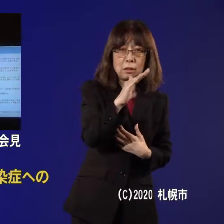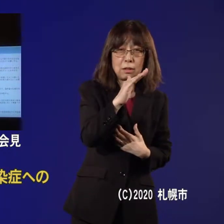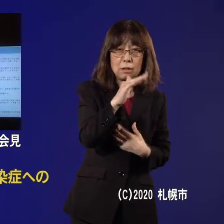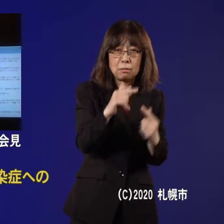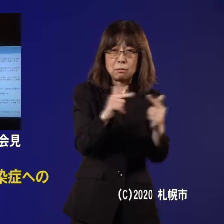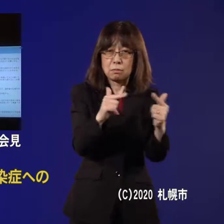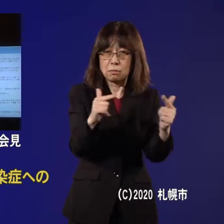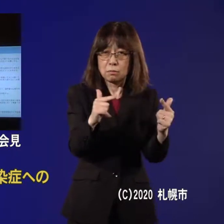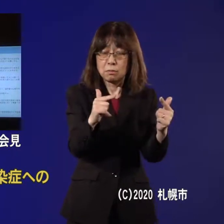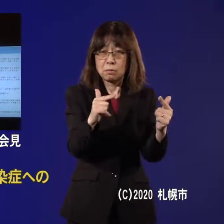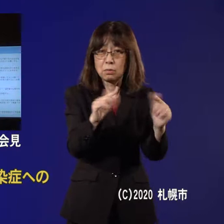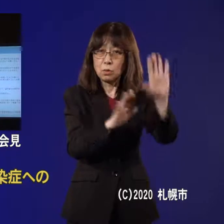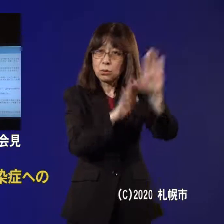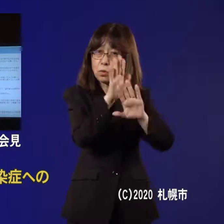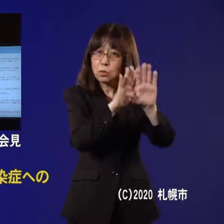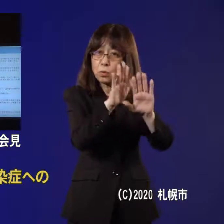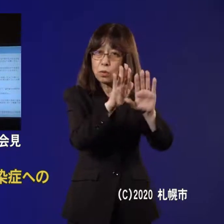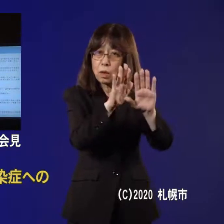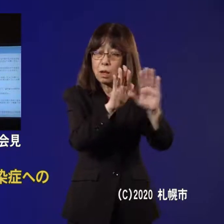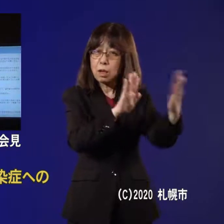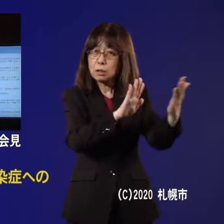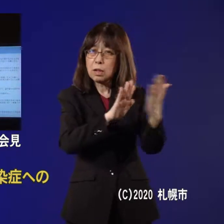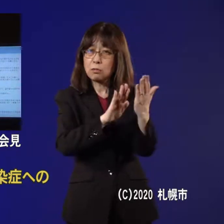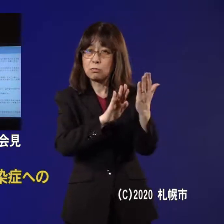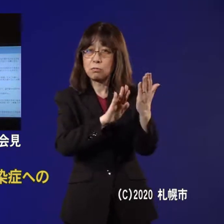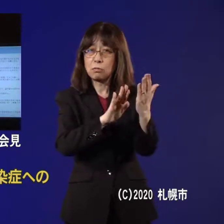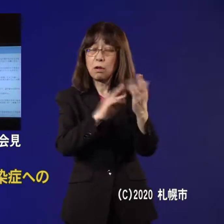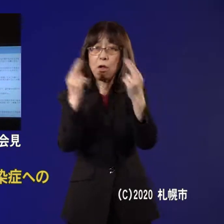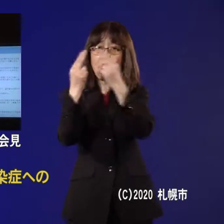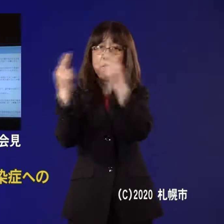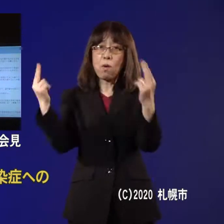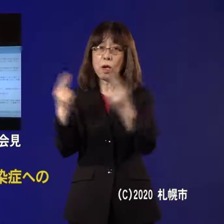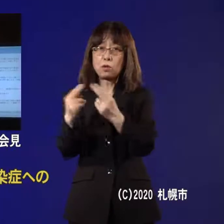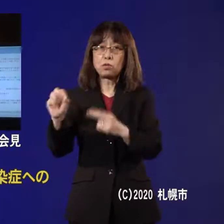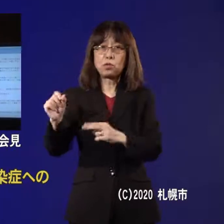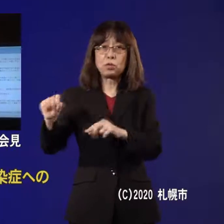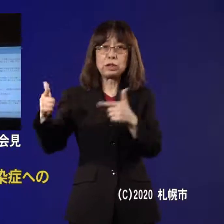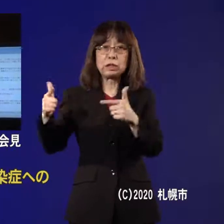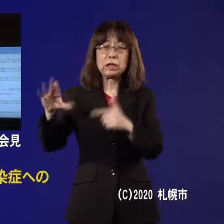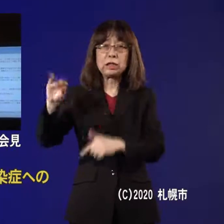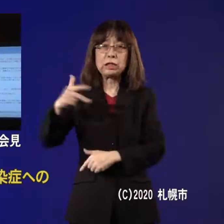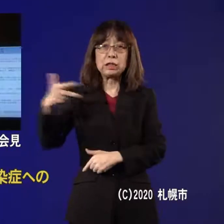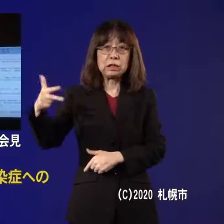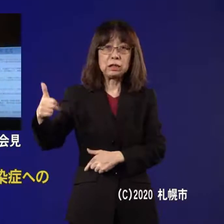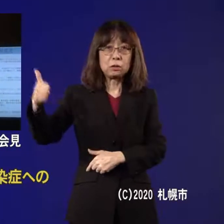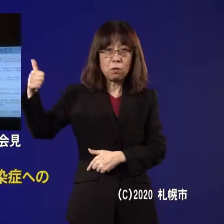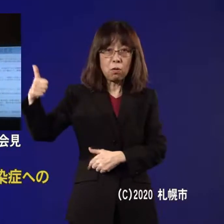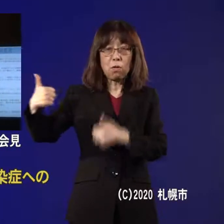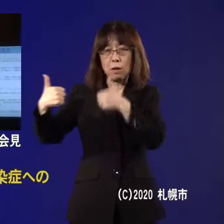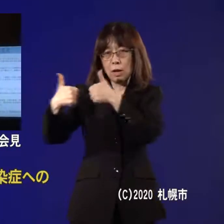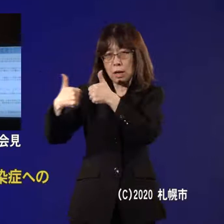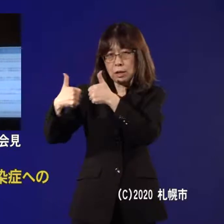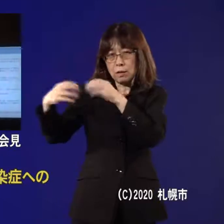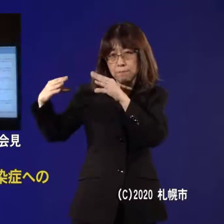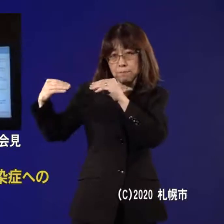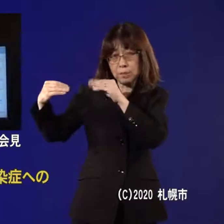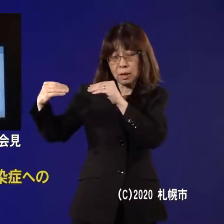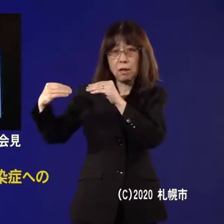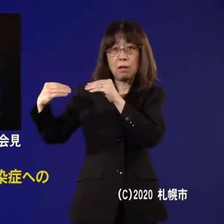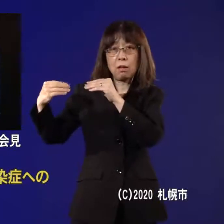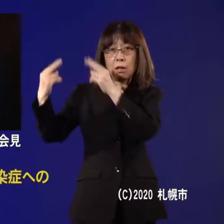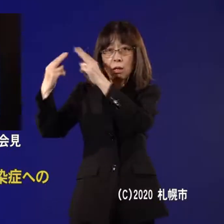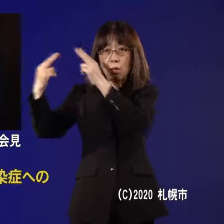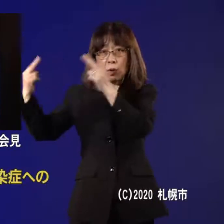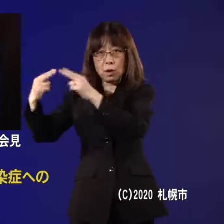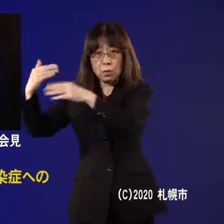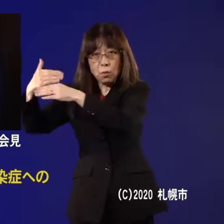ということで、北海道の鈴木知事と会談をして、このように北海道札幌市緊急